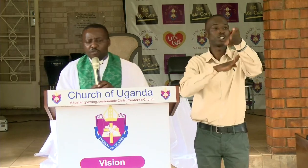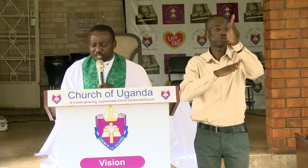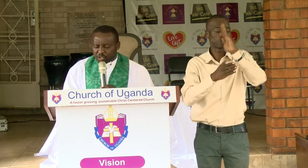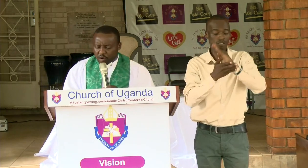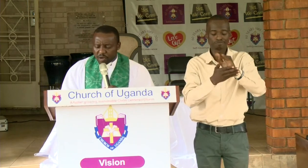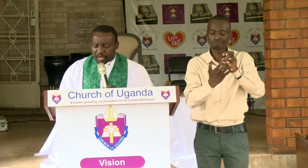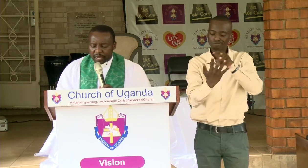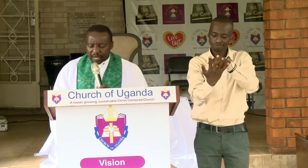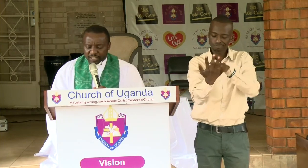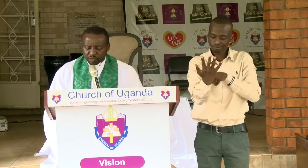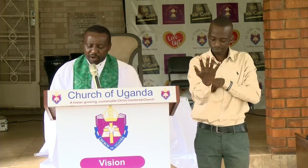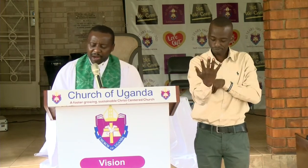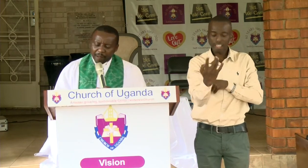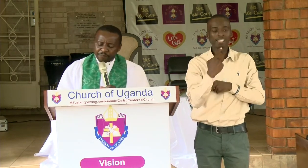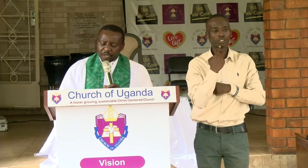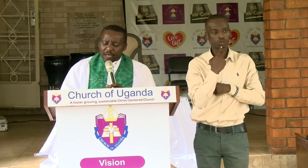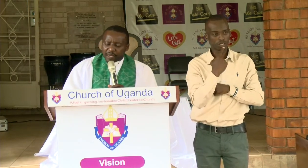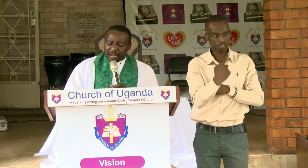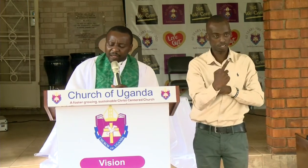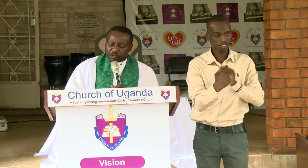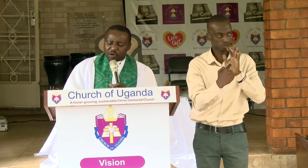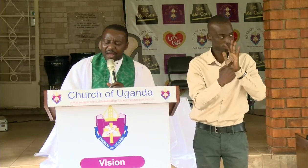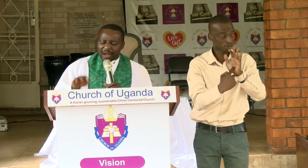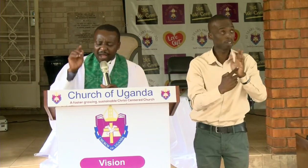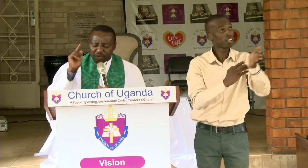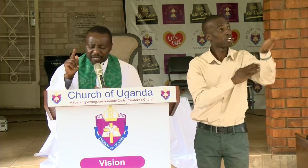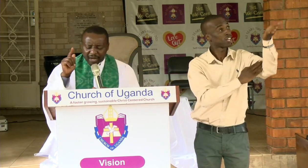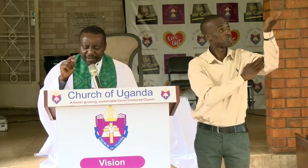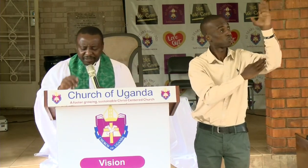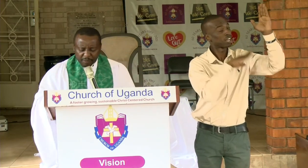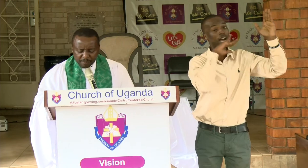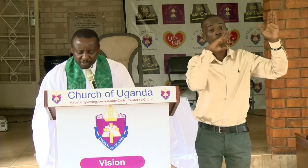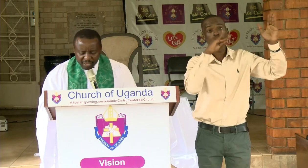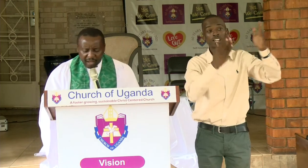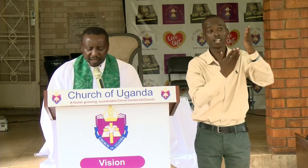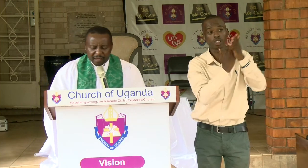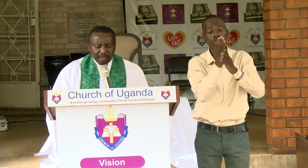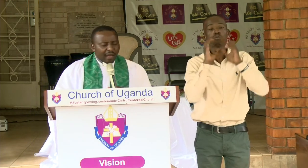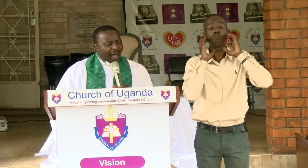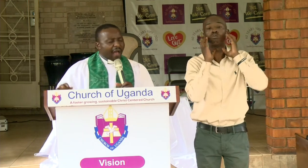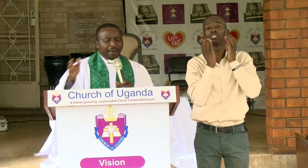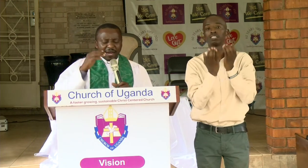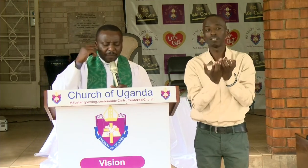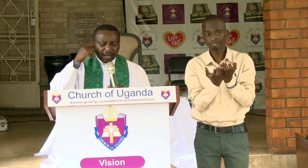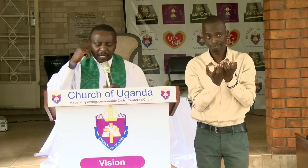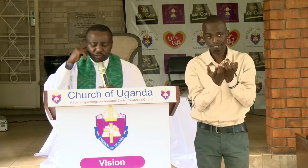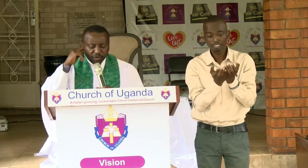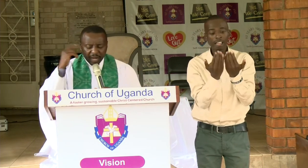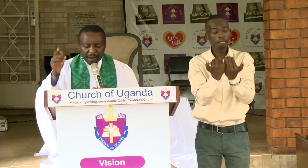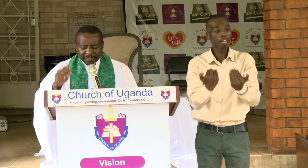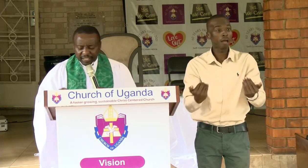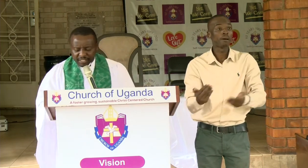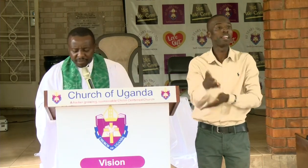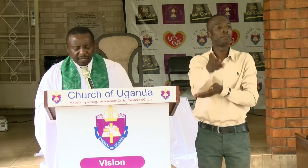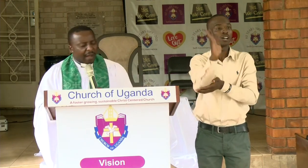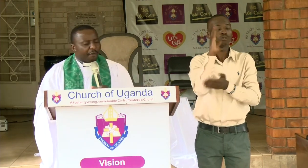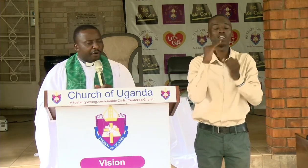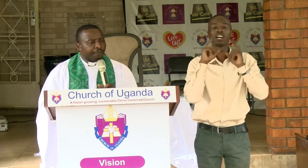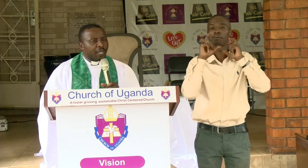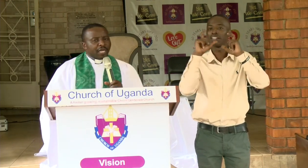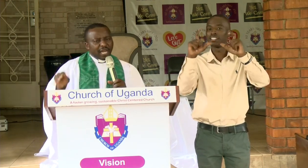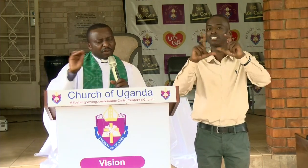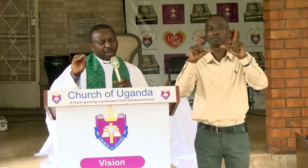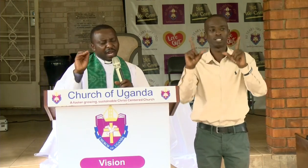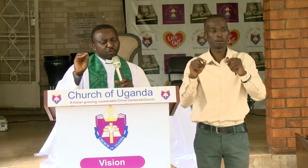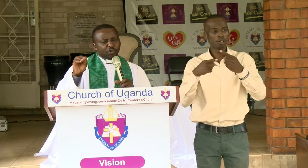kisomeddwa bulungi nnyo nga kitulaga Katonda ng'ayogera ng'ayita mu Musa, abaana ba Katonda nga bategeeza ebigambo